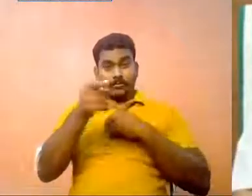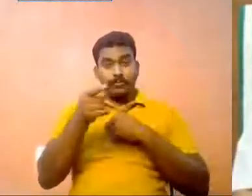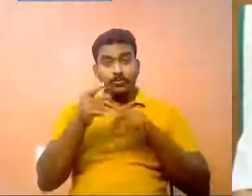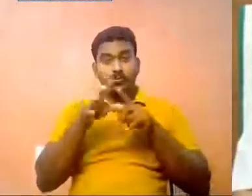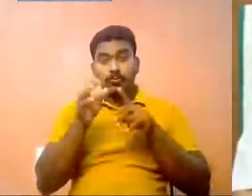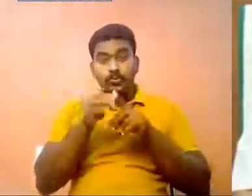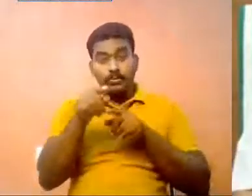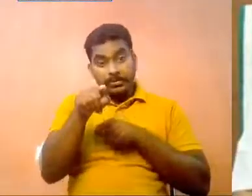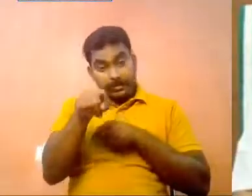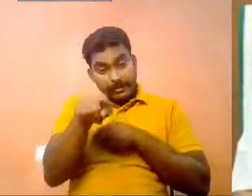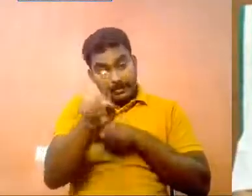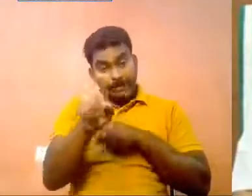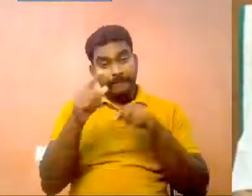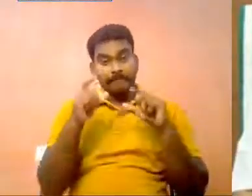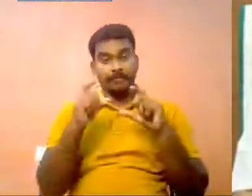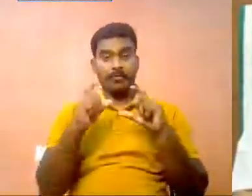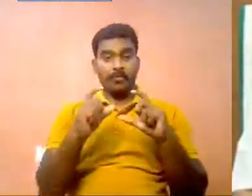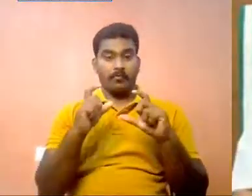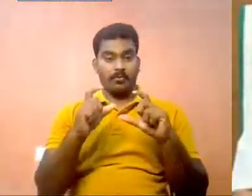സ്വന്തമായിട്ട് തന്നെയാണ്.